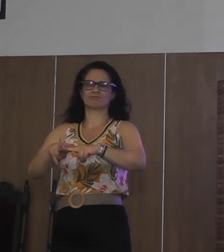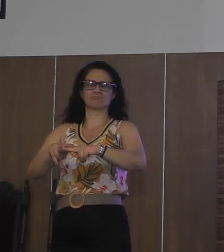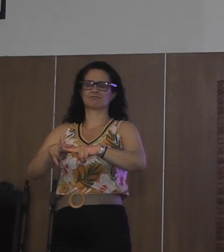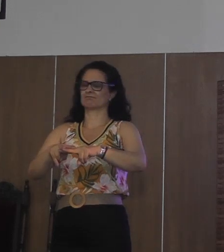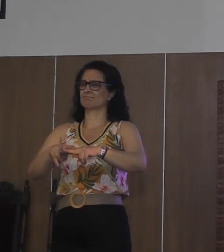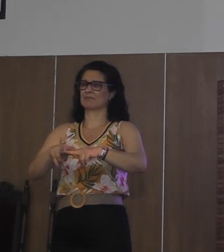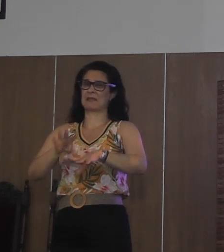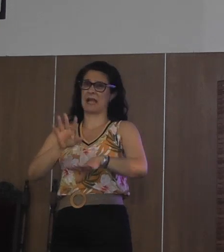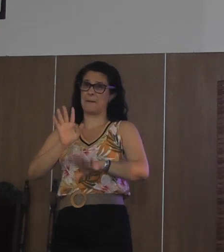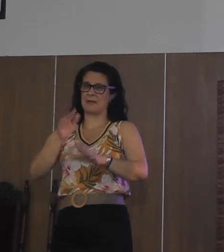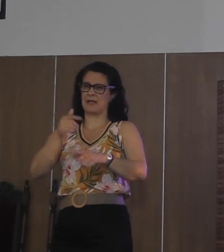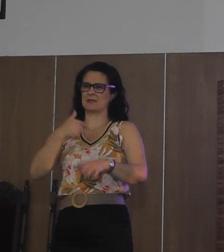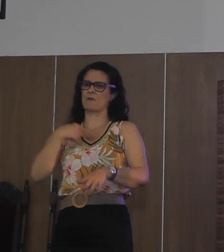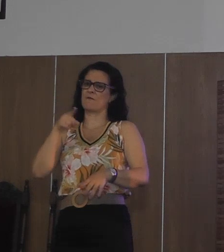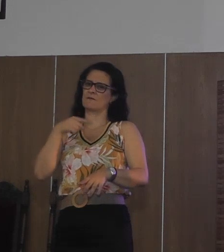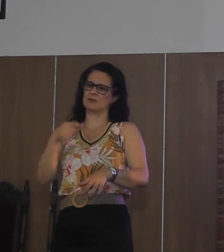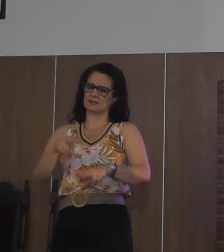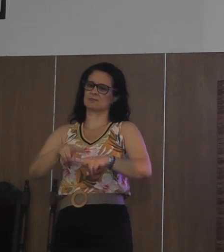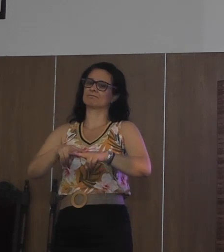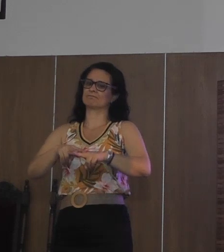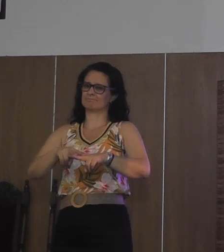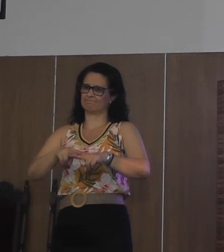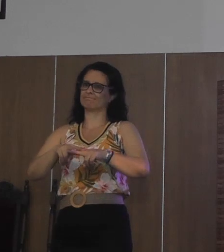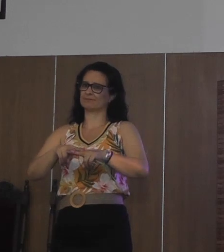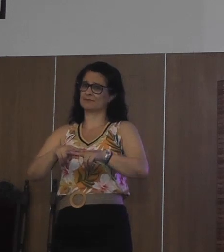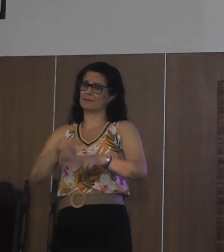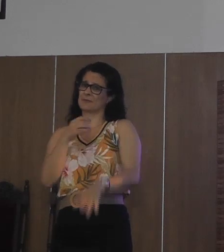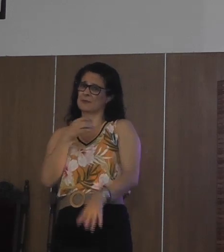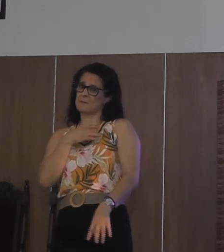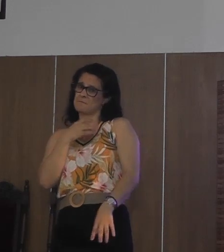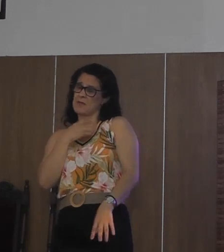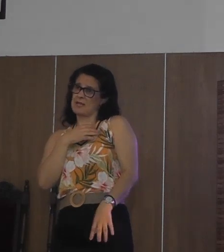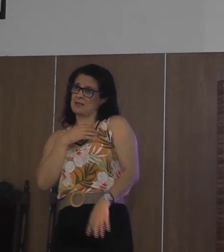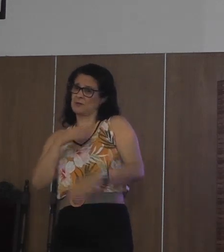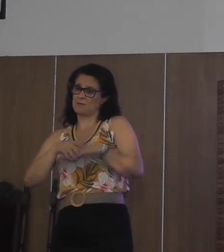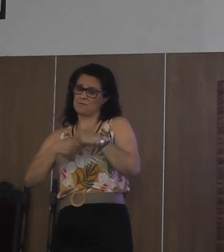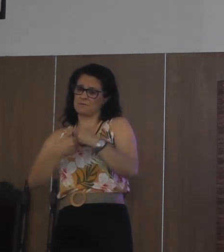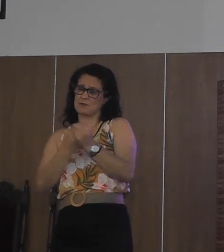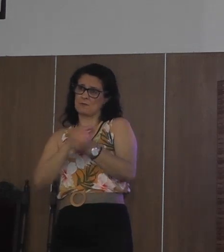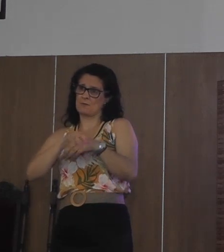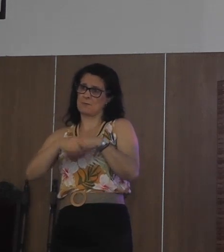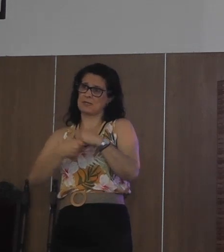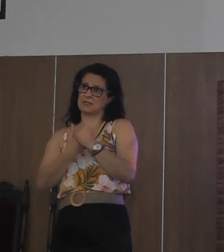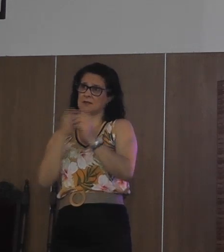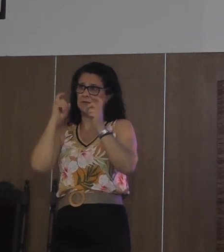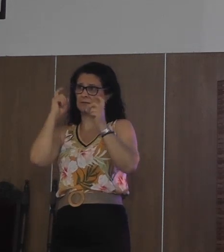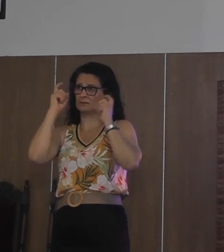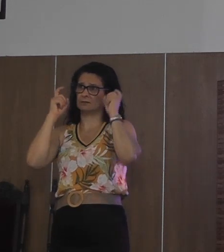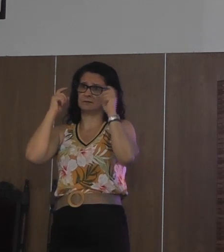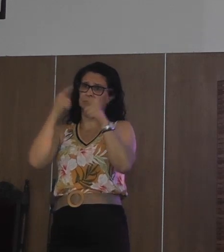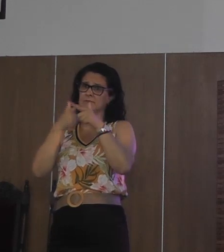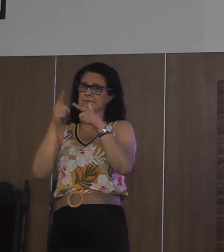mas nós estamos. Deus é atemporal, Ele não está preso na linha do tempo.